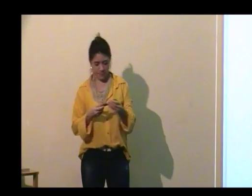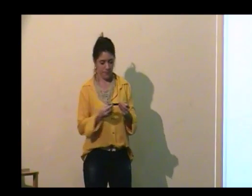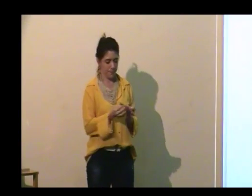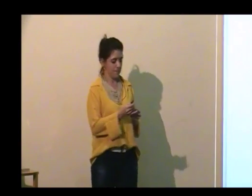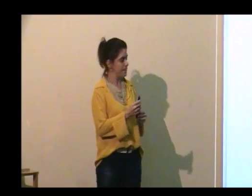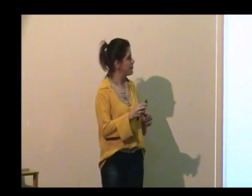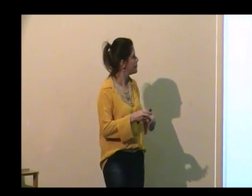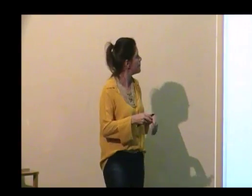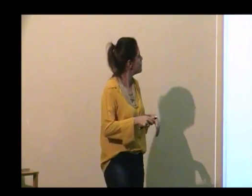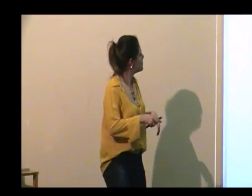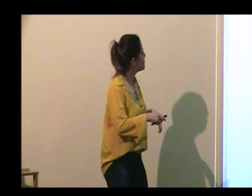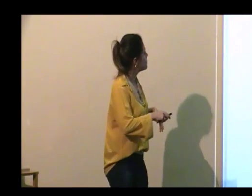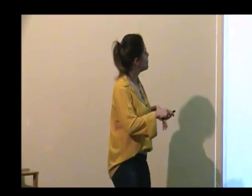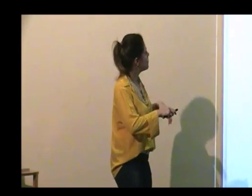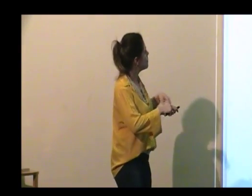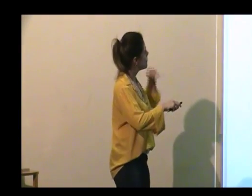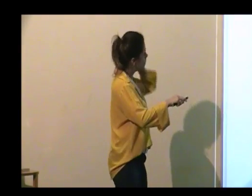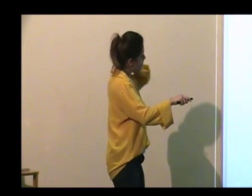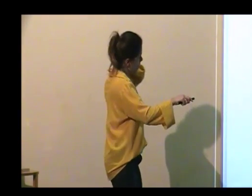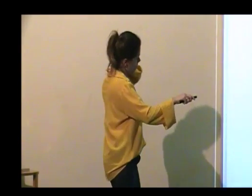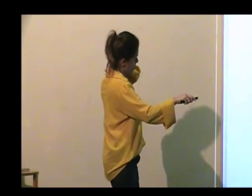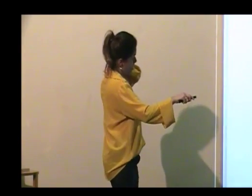Já o tipo 2,